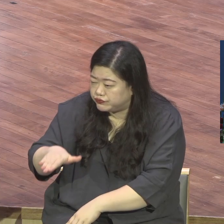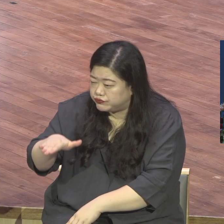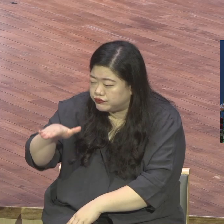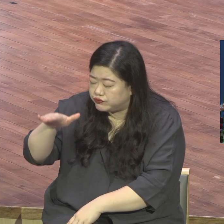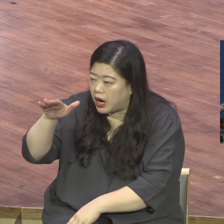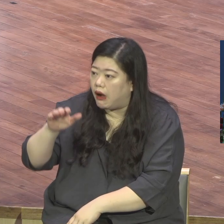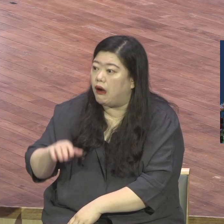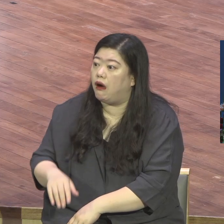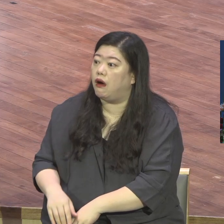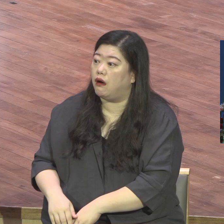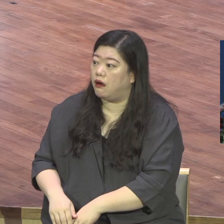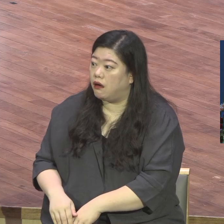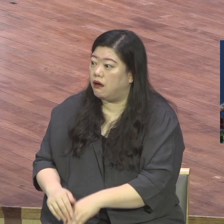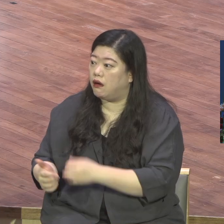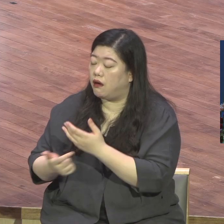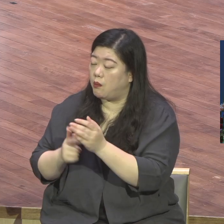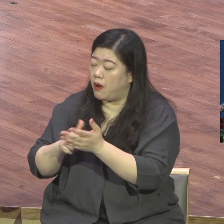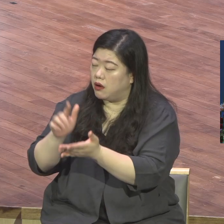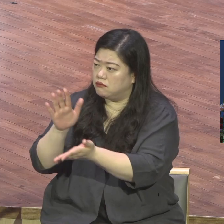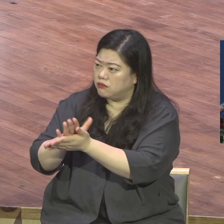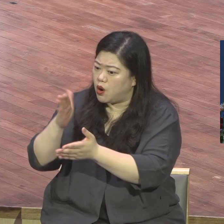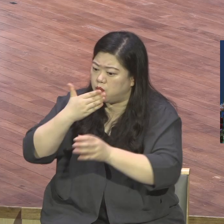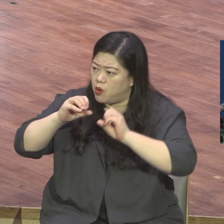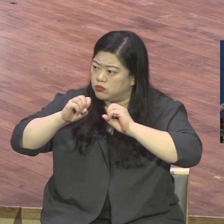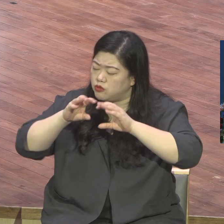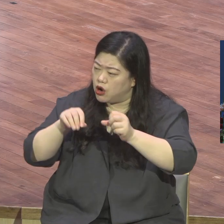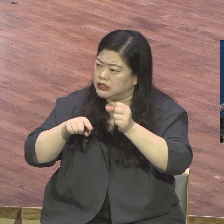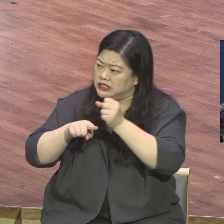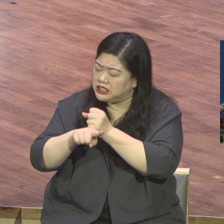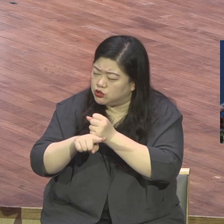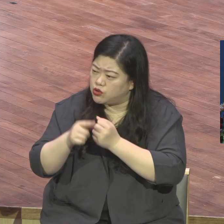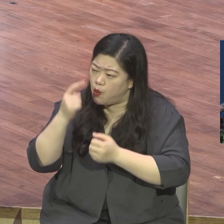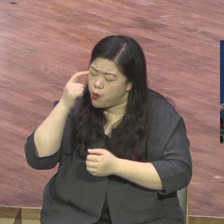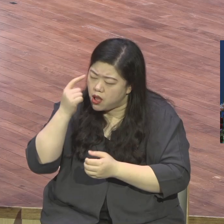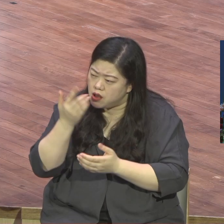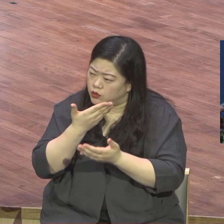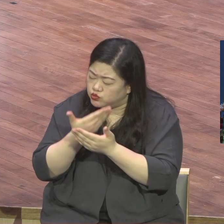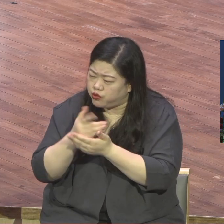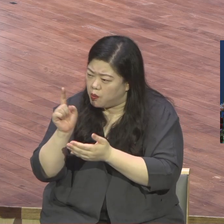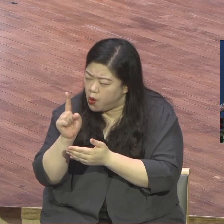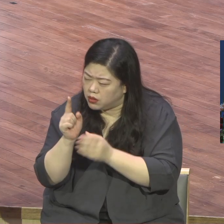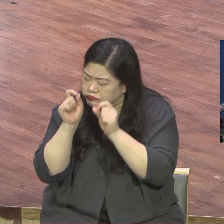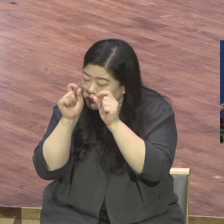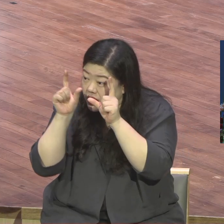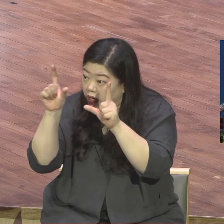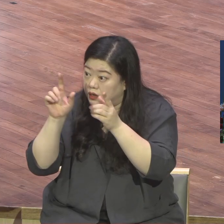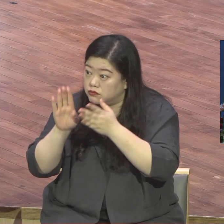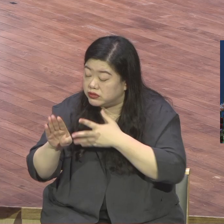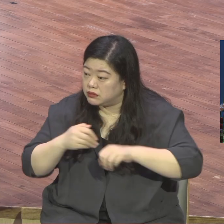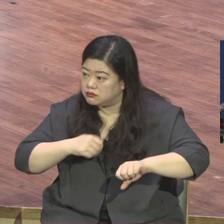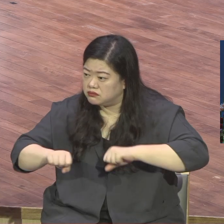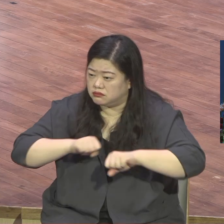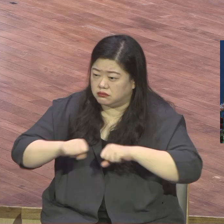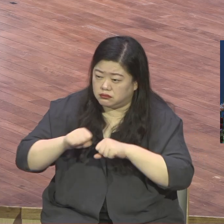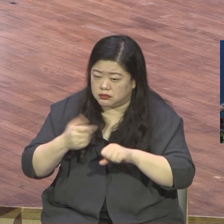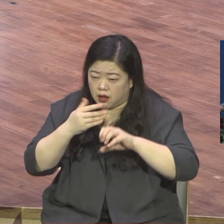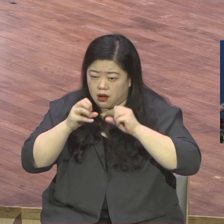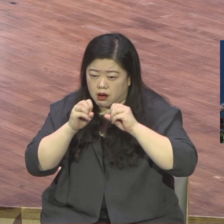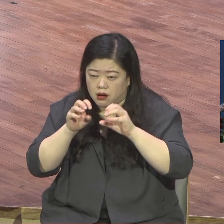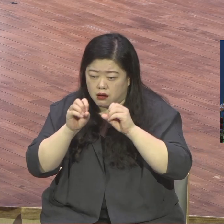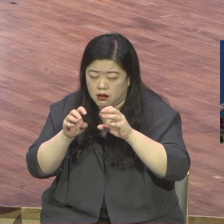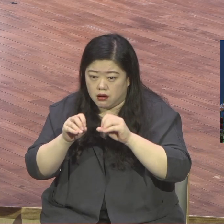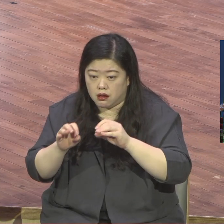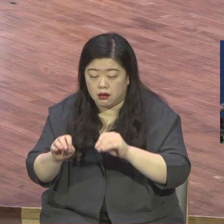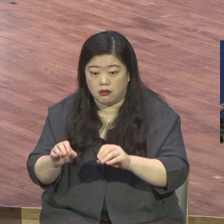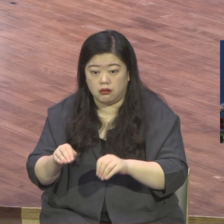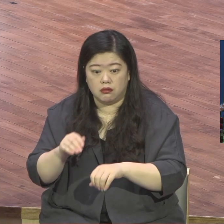오늘 본문 11절에 보면 사도 바울이 이렇게 강조합니다. 부지런하여 게으르지 말고 열심을 품고